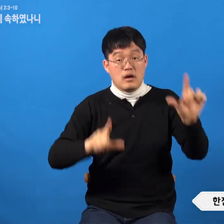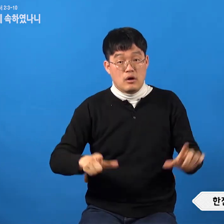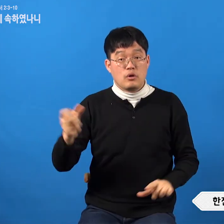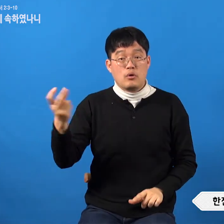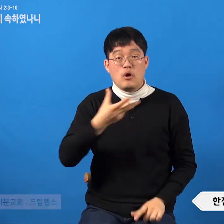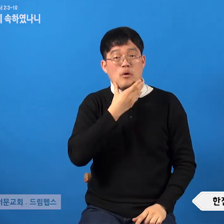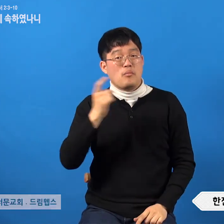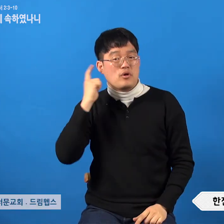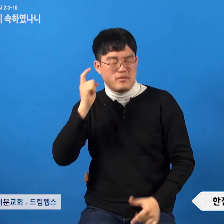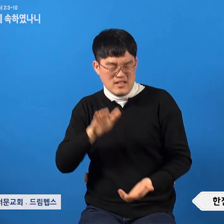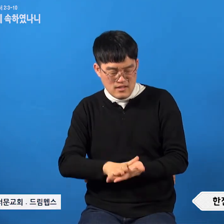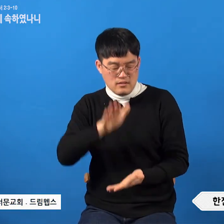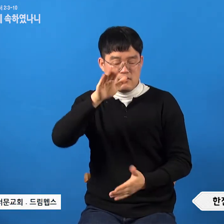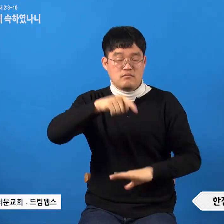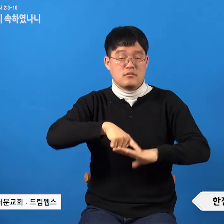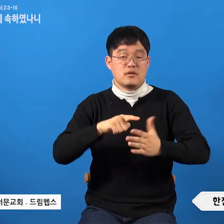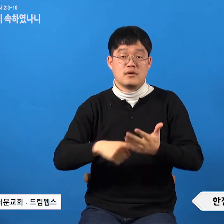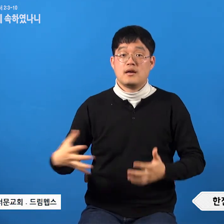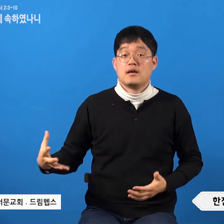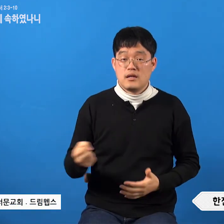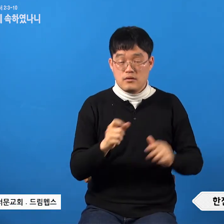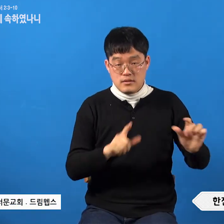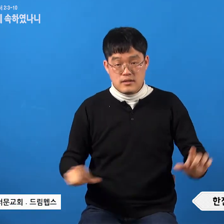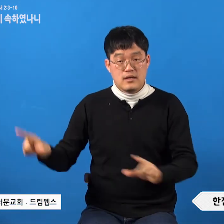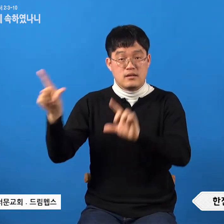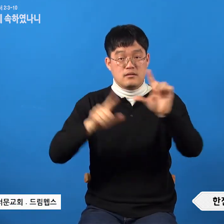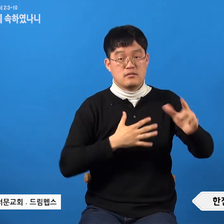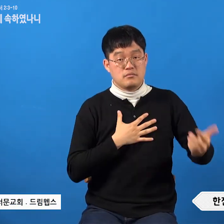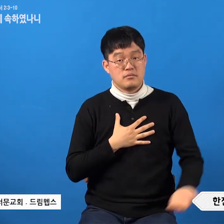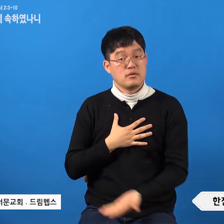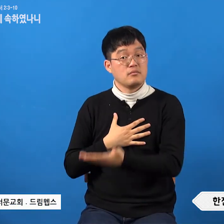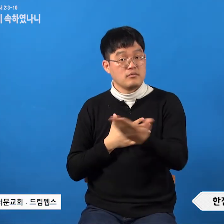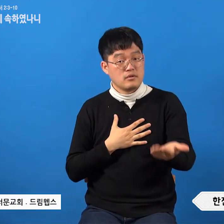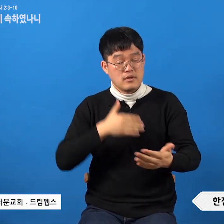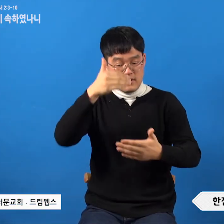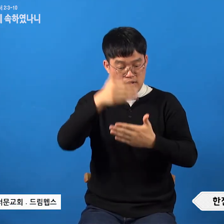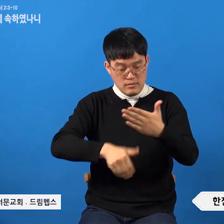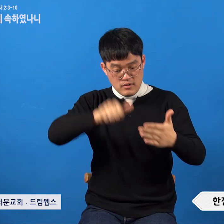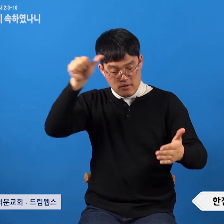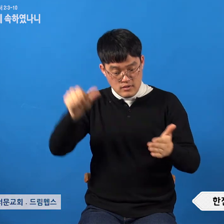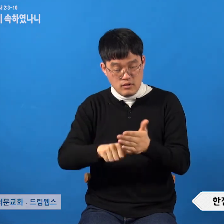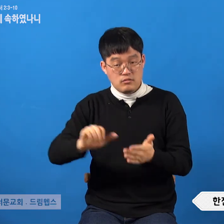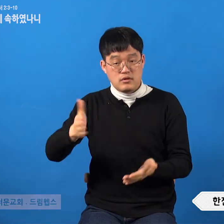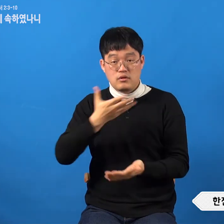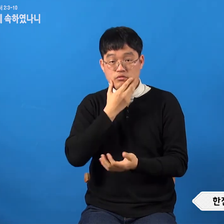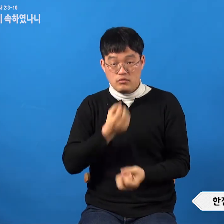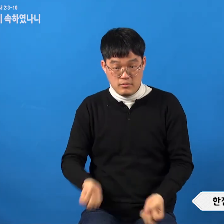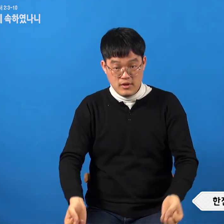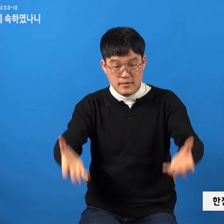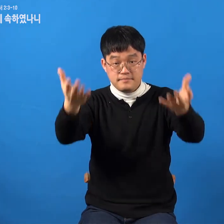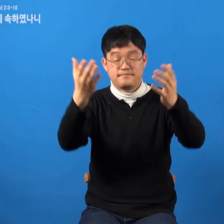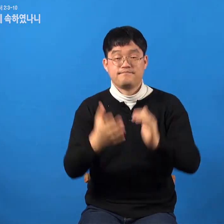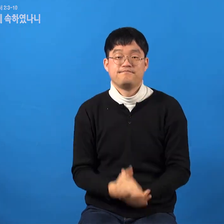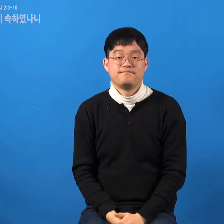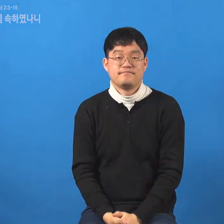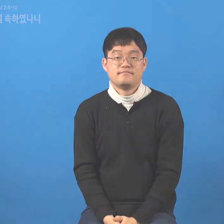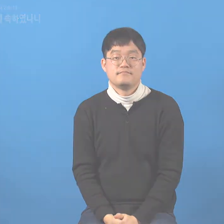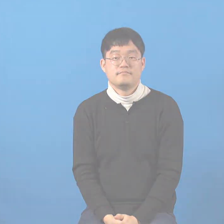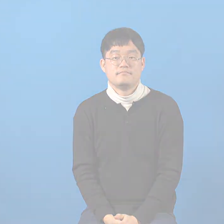또 복음에 대해서 뜨거운 열정을 가지고 사는 저와 여러분의 남은 생이 되기를 간절히 소원합니다.